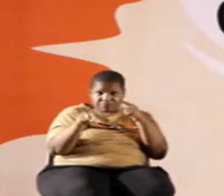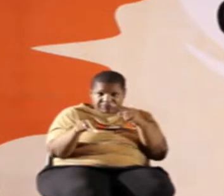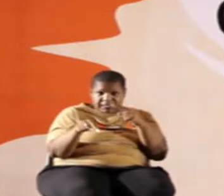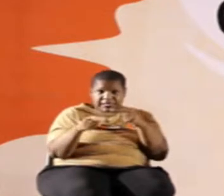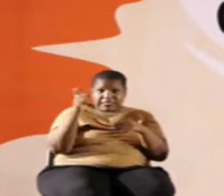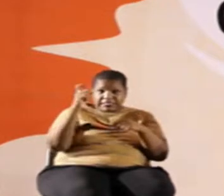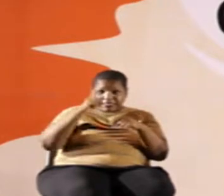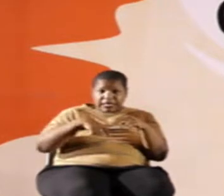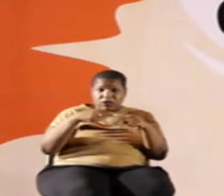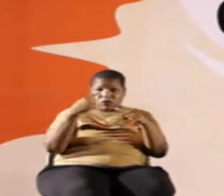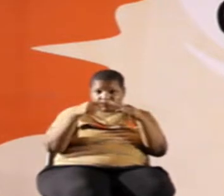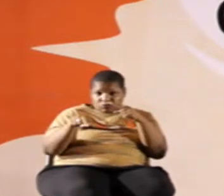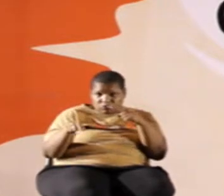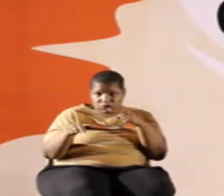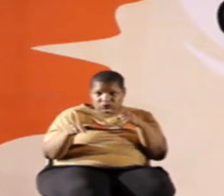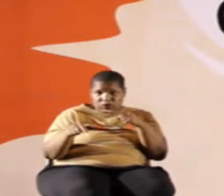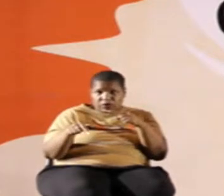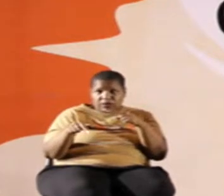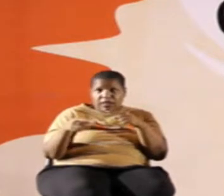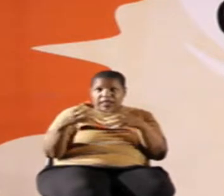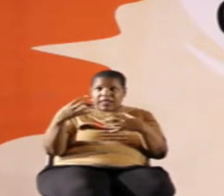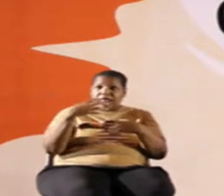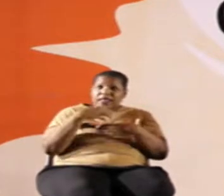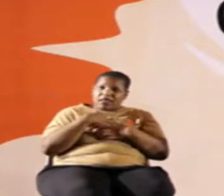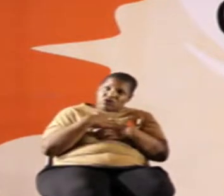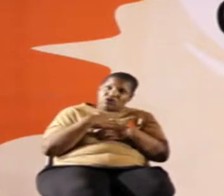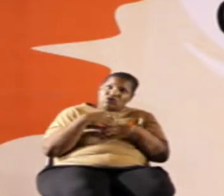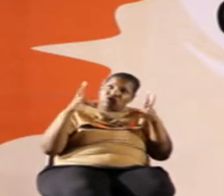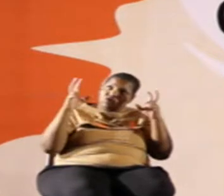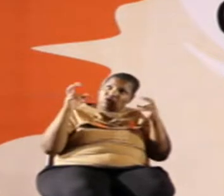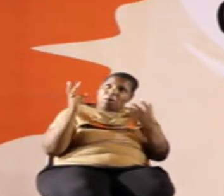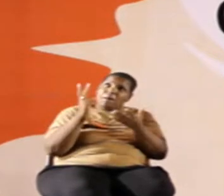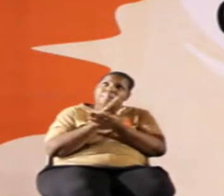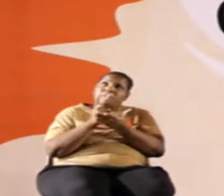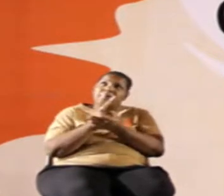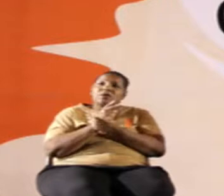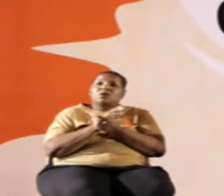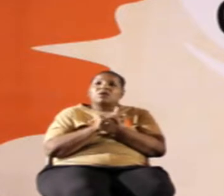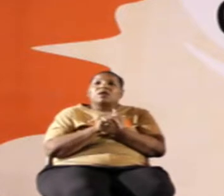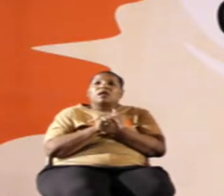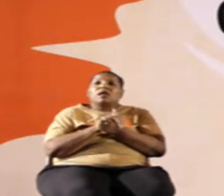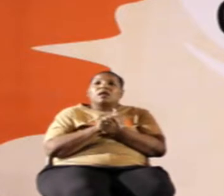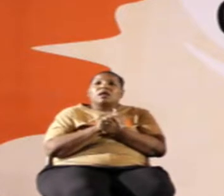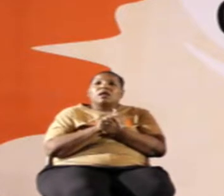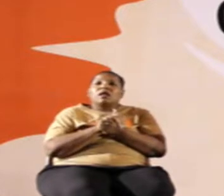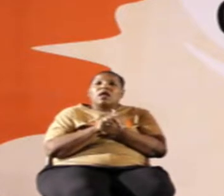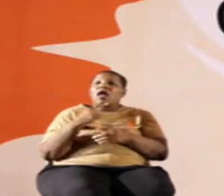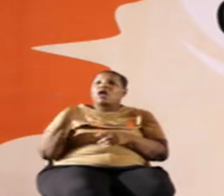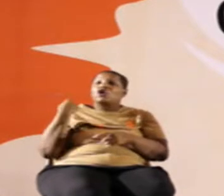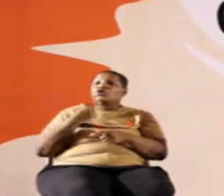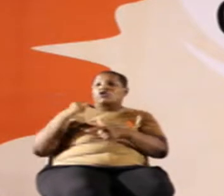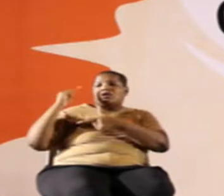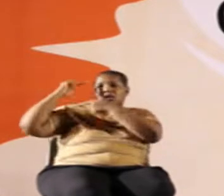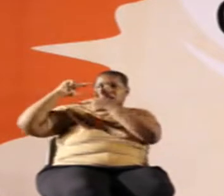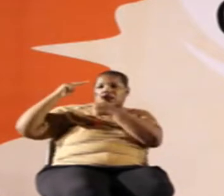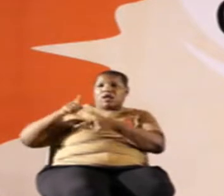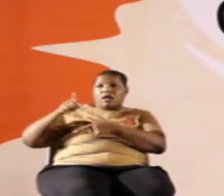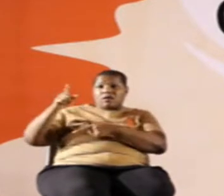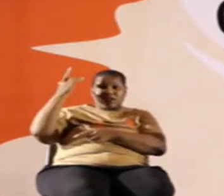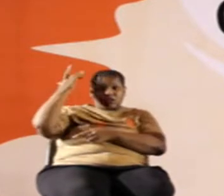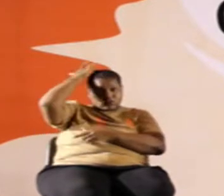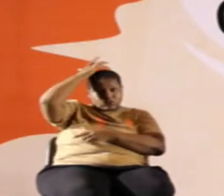tabu, nos atinge e não nos atinge ao mesmo tempo. Nas nossas tradições, você vai lá no